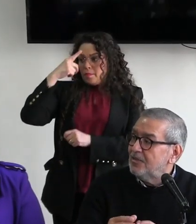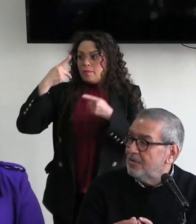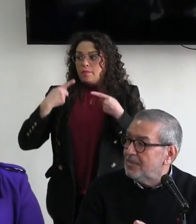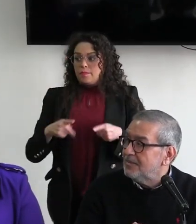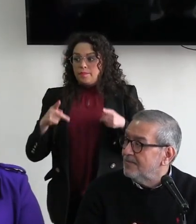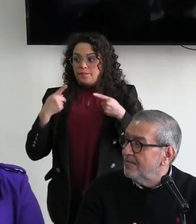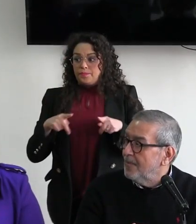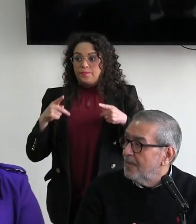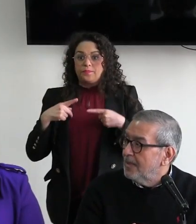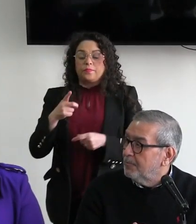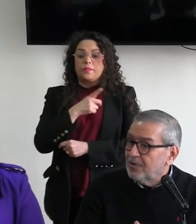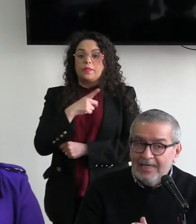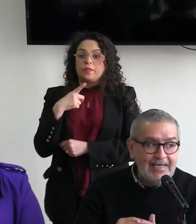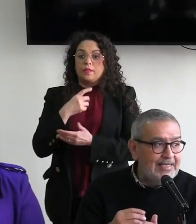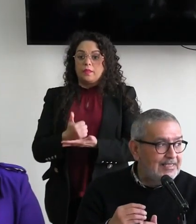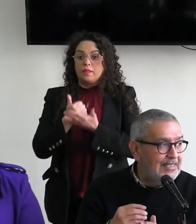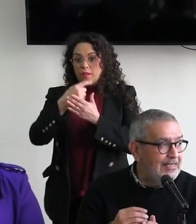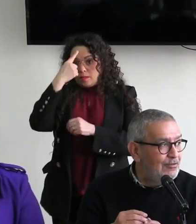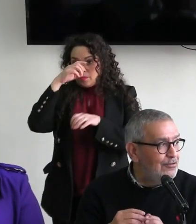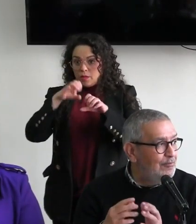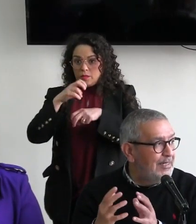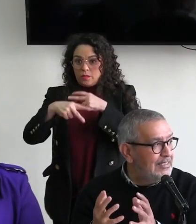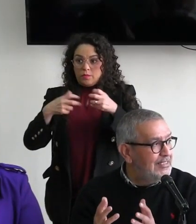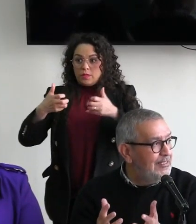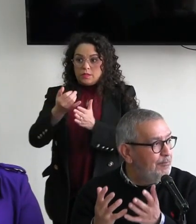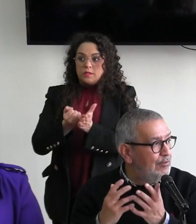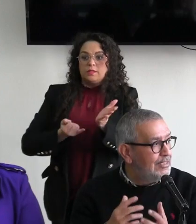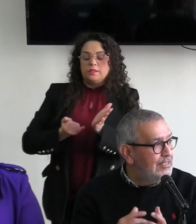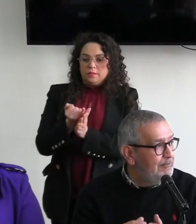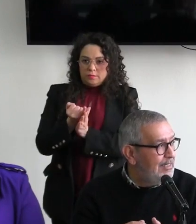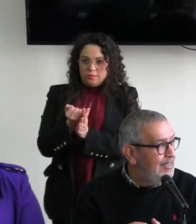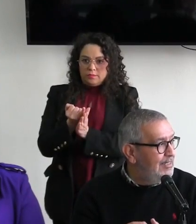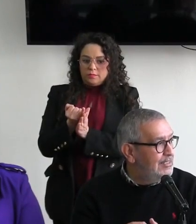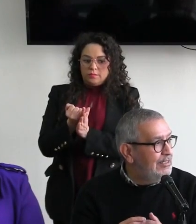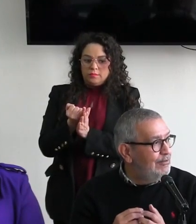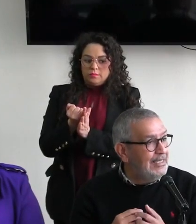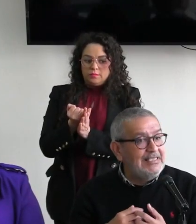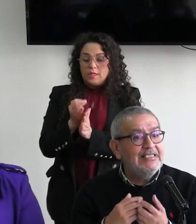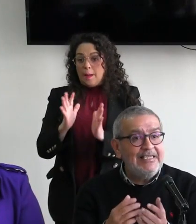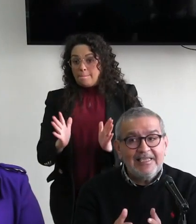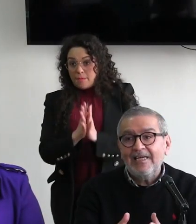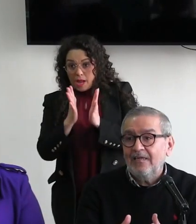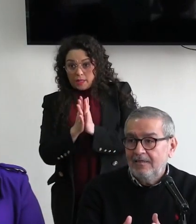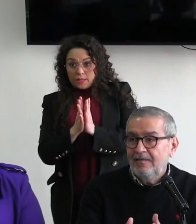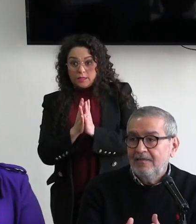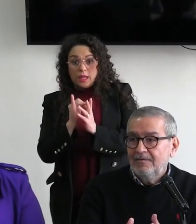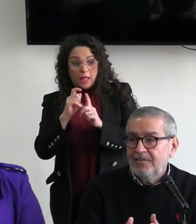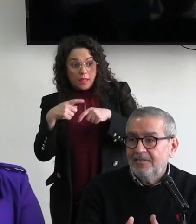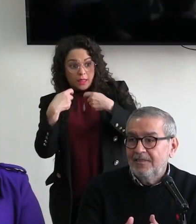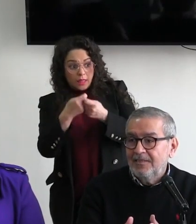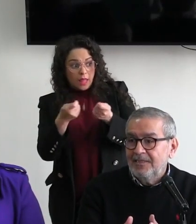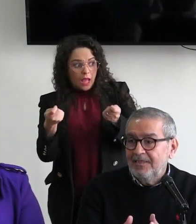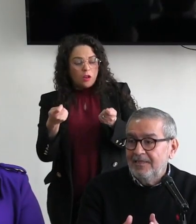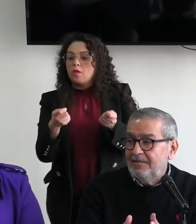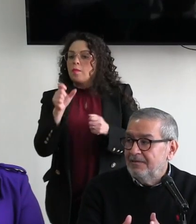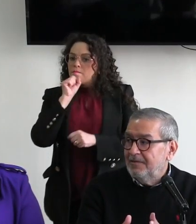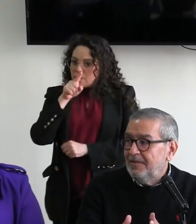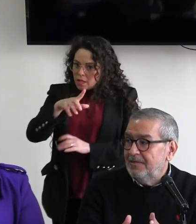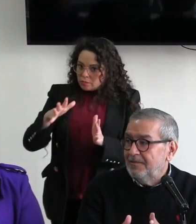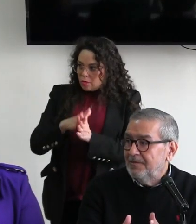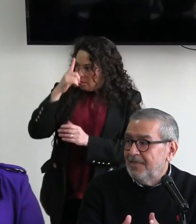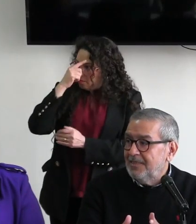las decisiones, porque la gente no solo participe o reciba, sino que incida,